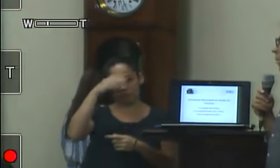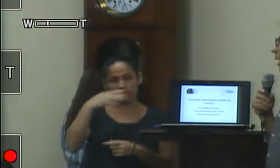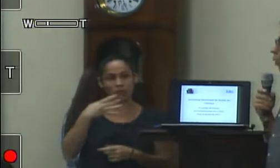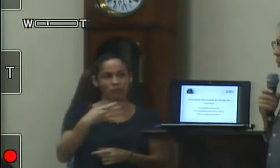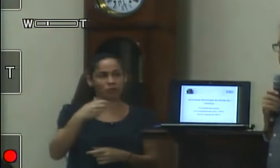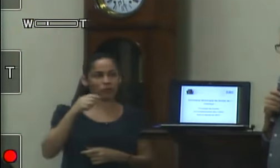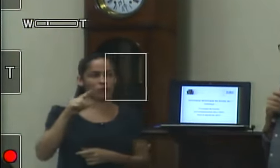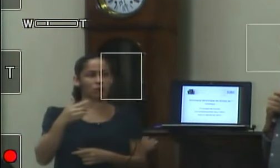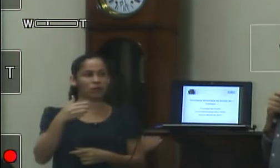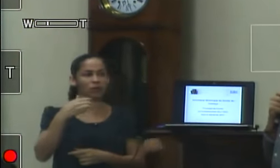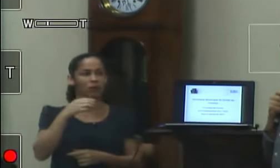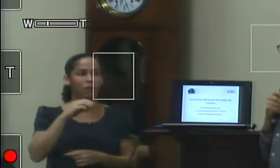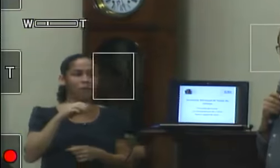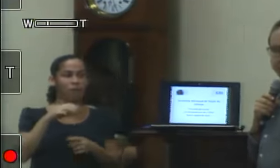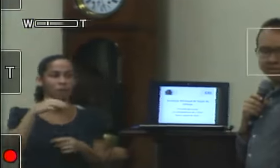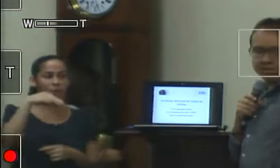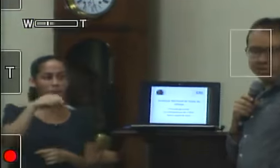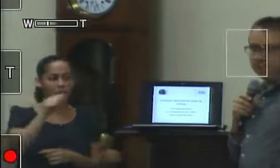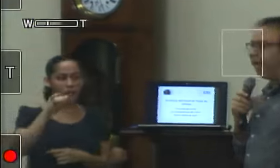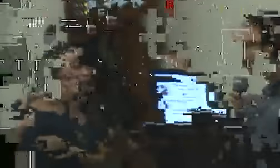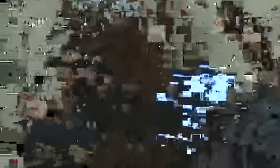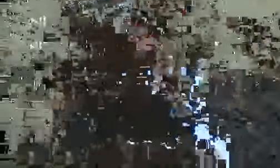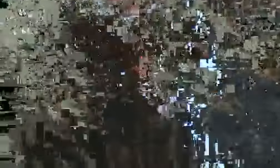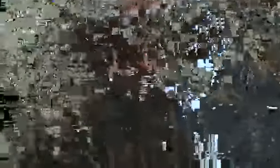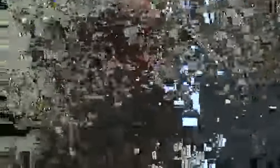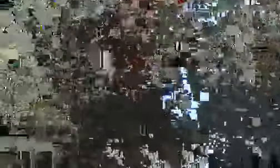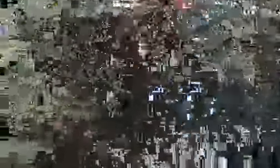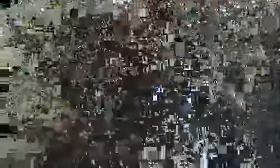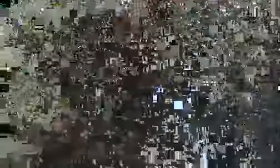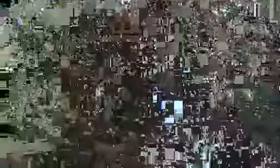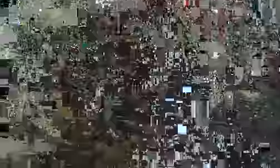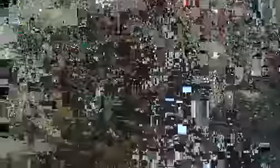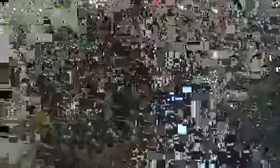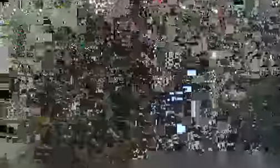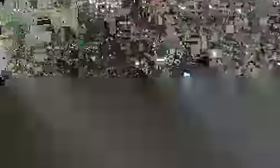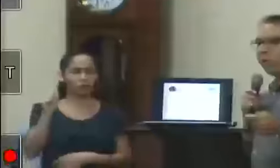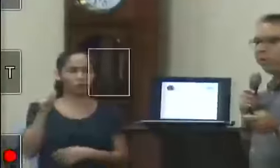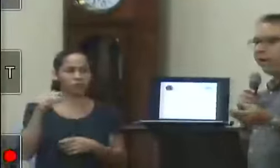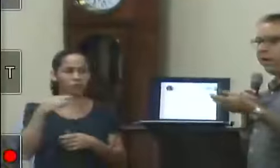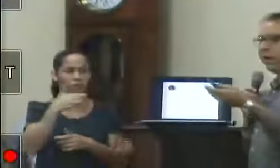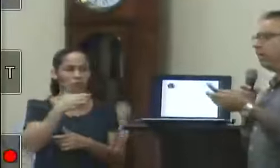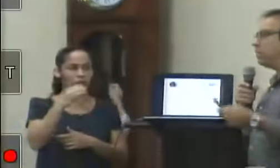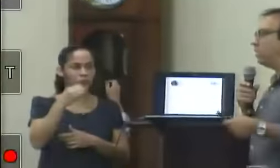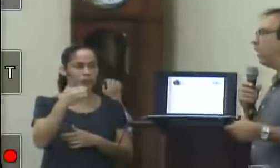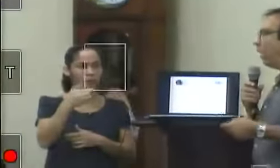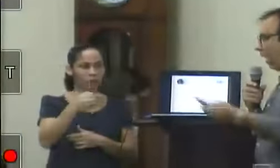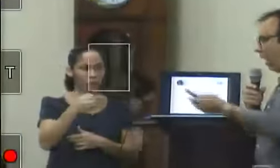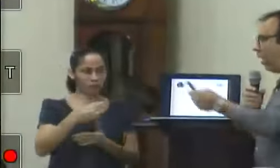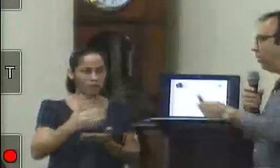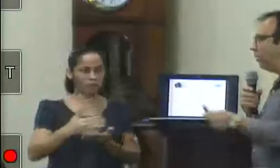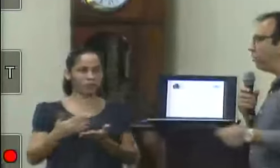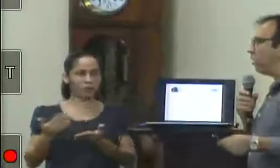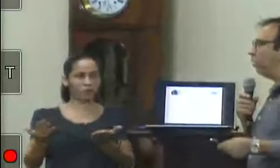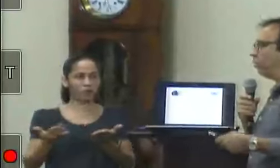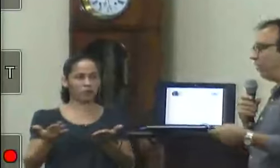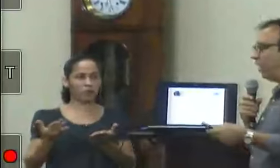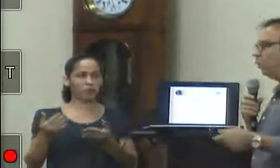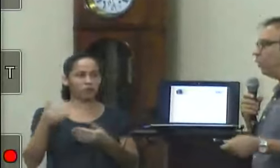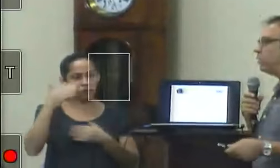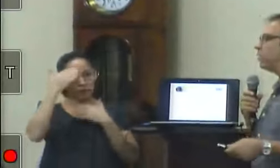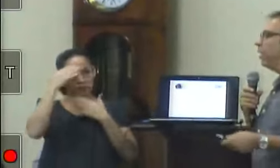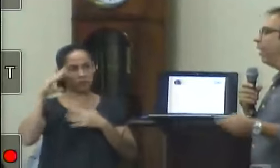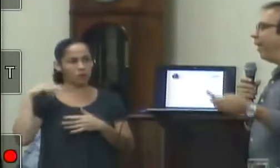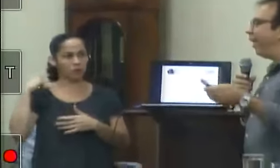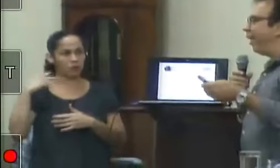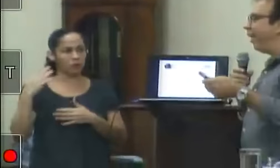141/2012, de maio a agosto, período de maio a agosto de 2017. Antes de entrar, só um pequeno comentário, agradecer à Câmara, viu, Saulo, os